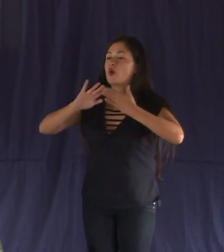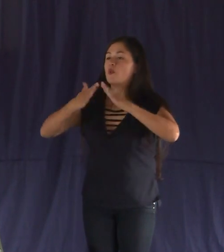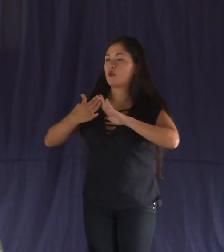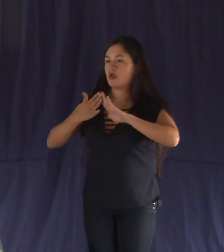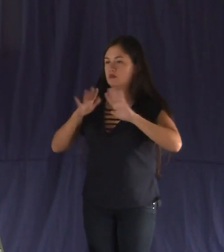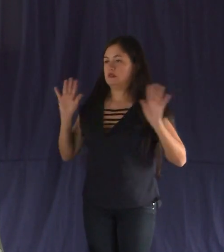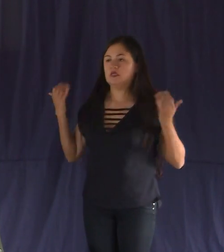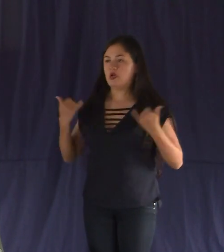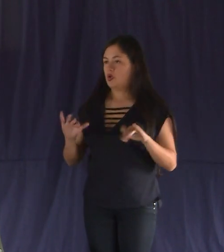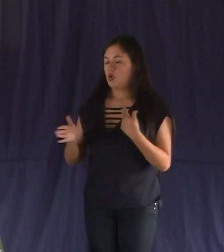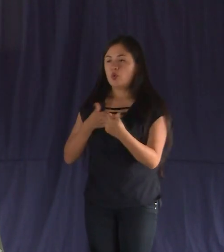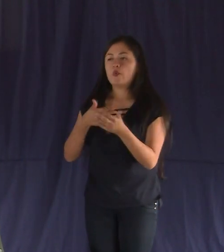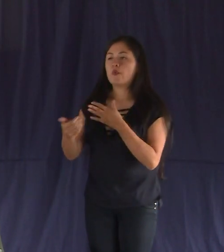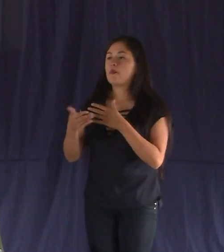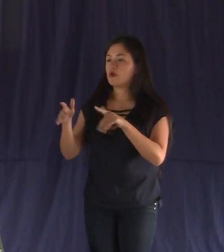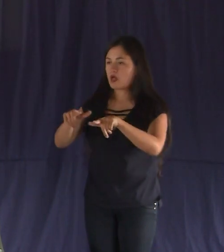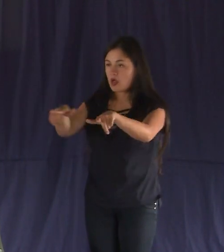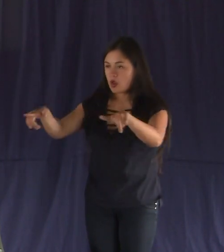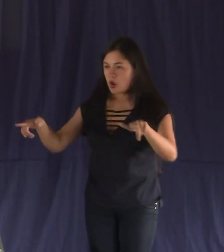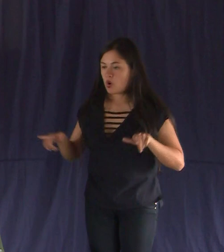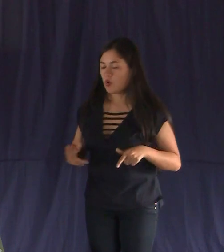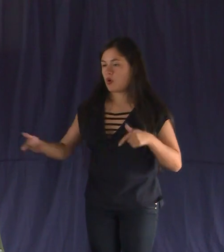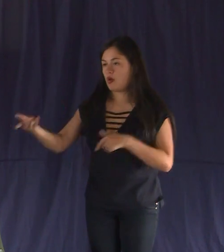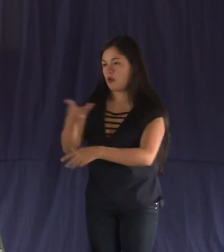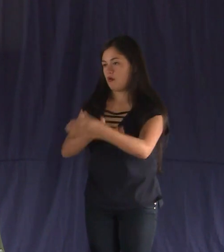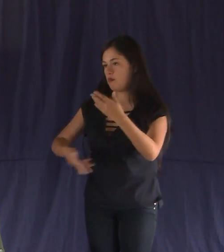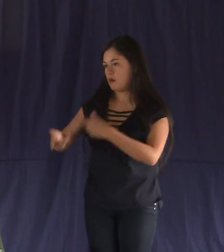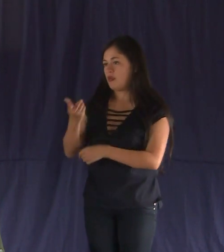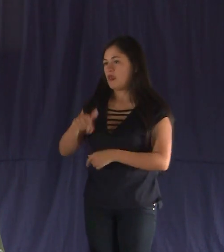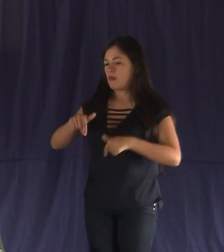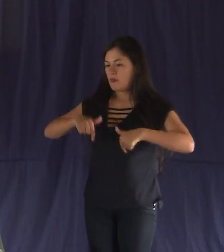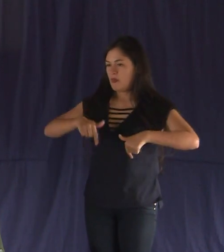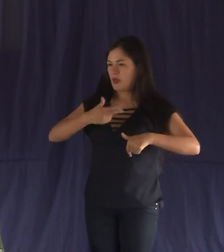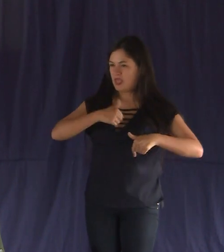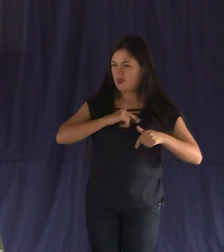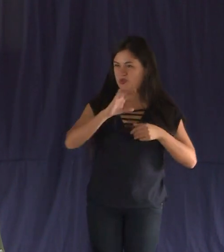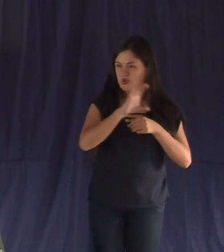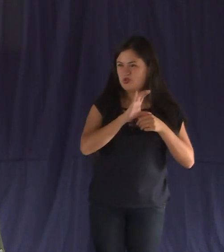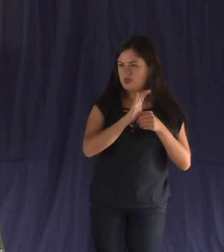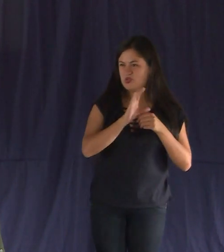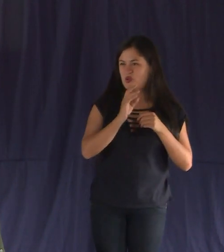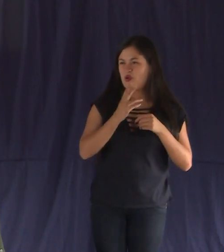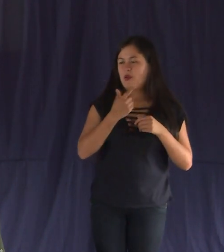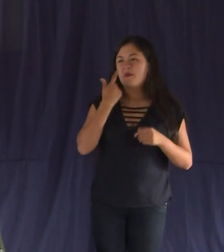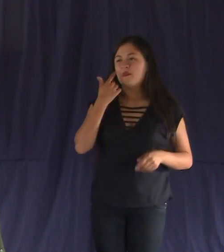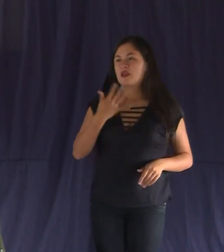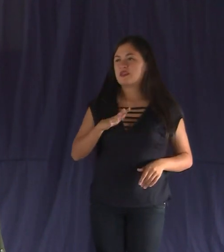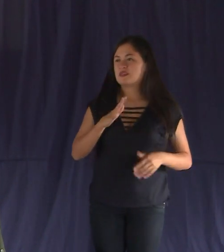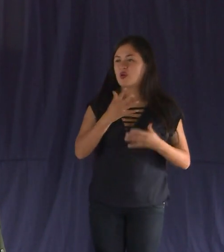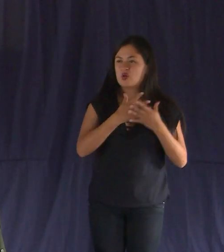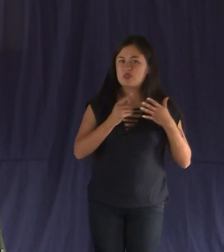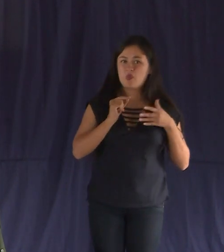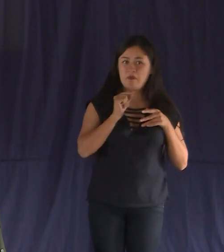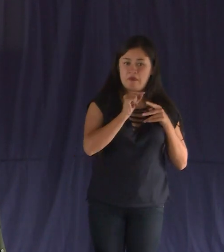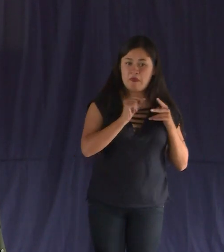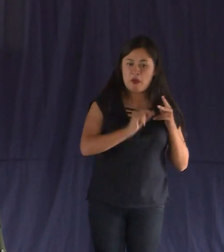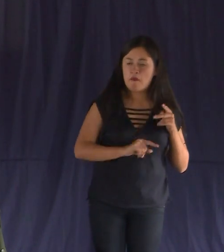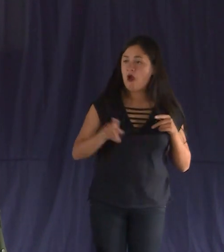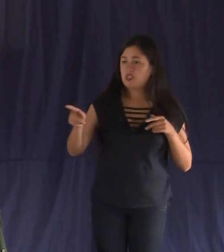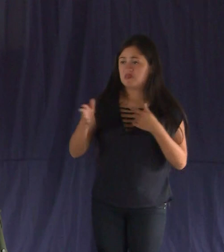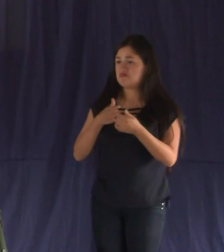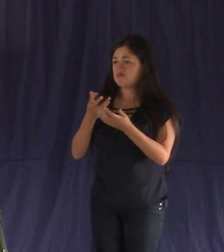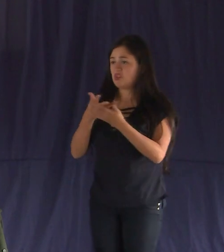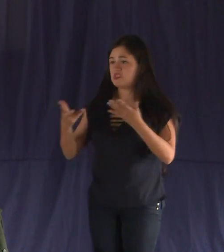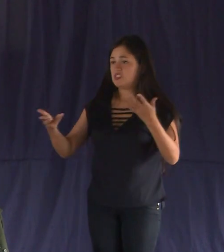Y no hay unas cosas tan específicas como nosotros lo tenemos. Entonces, ahí empezamos